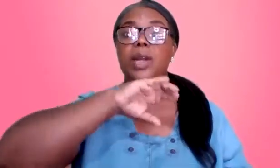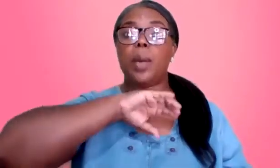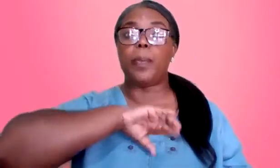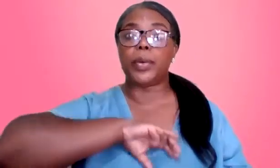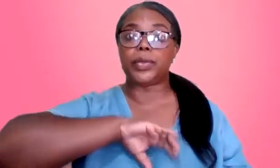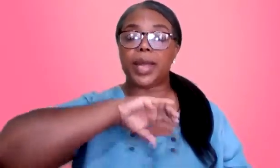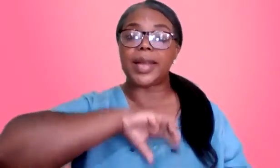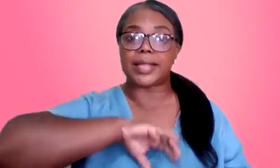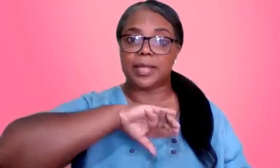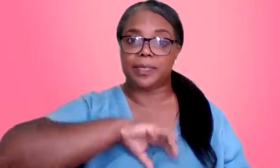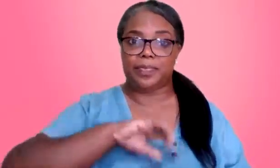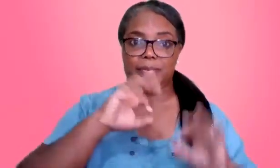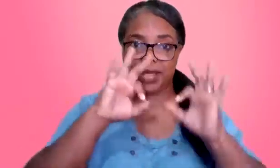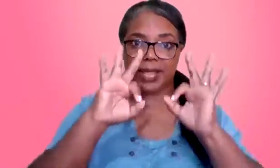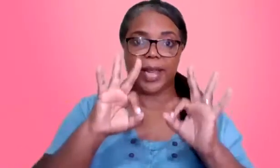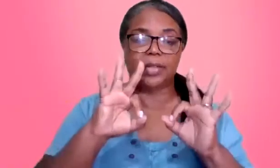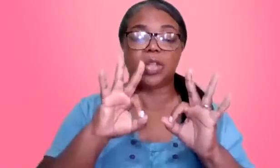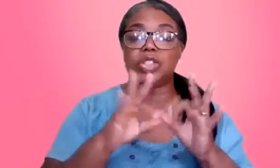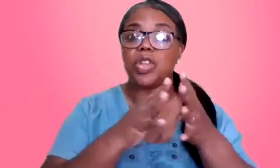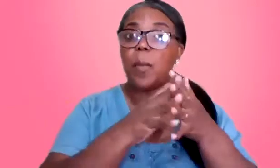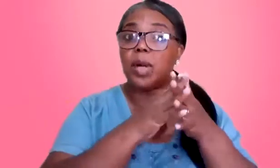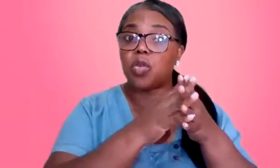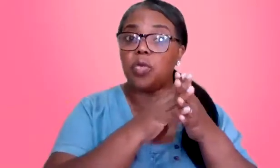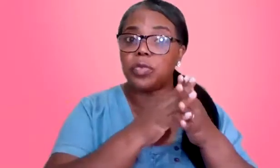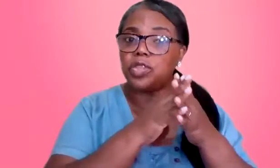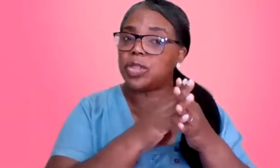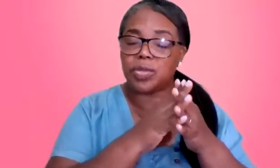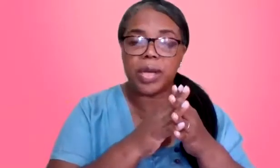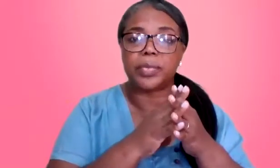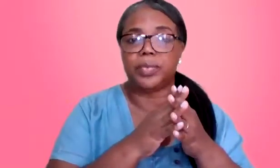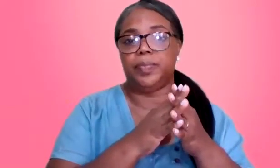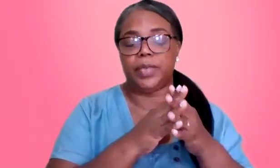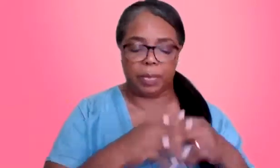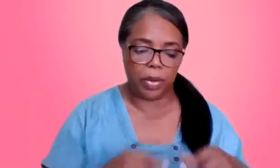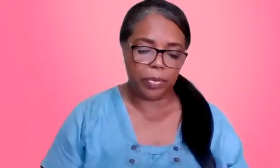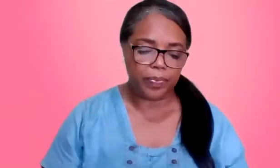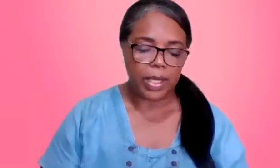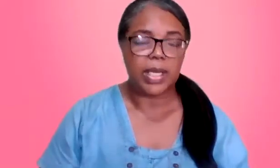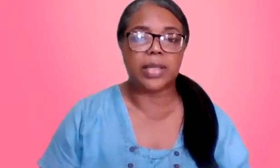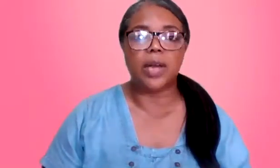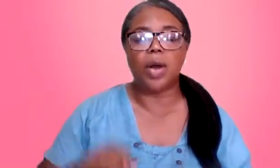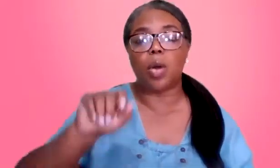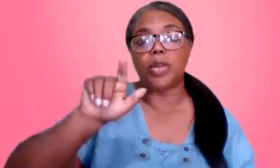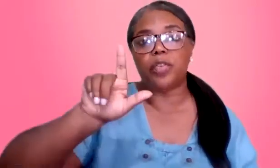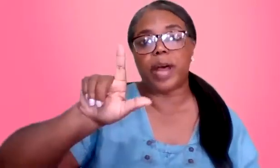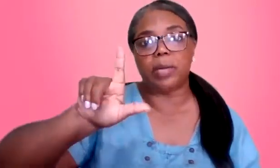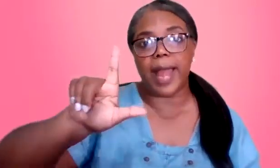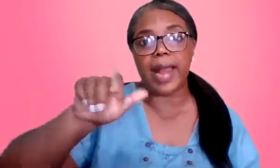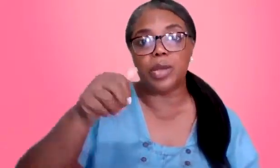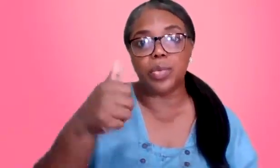língua portuguesa, tá certo? Então, a gente não pode confundir isso não, tá bom? Então, ó, quando eu falo